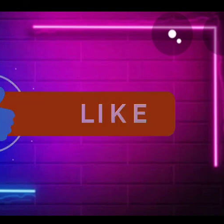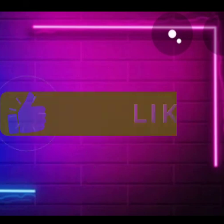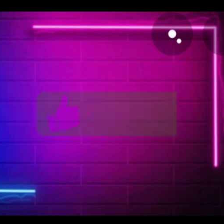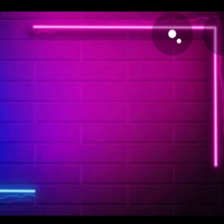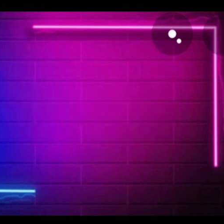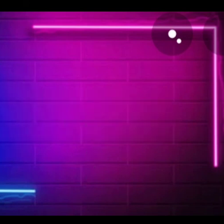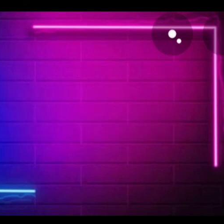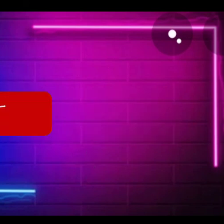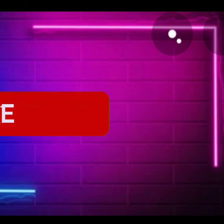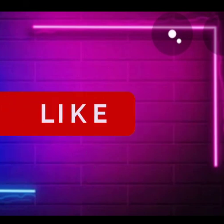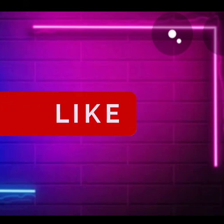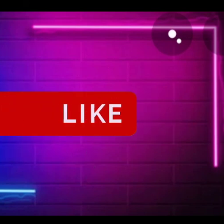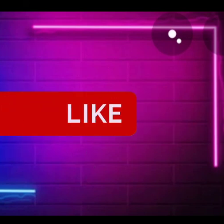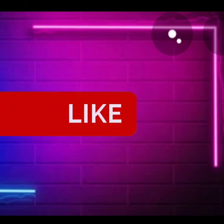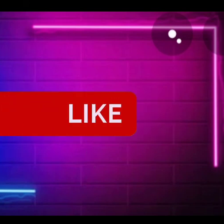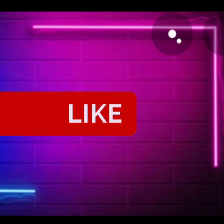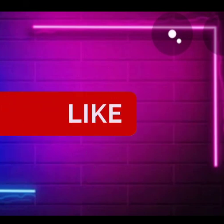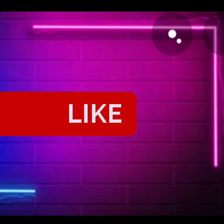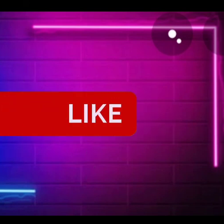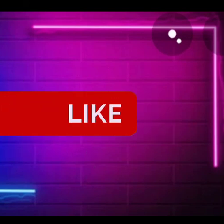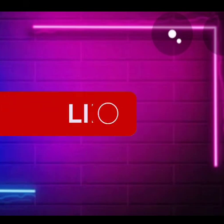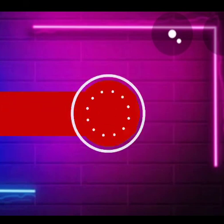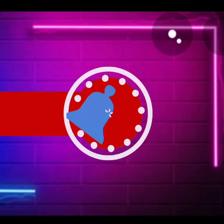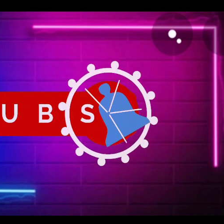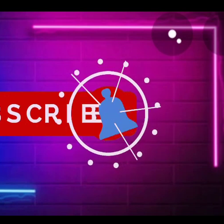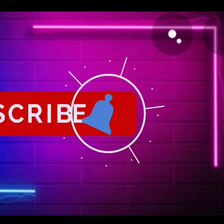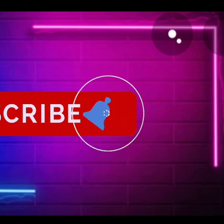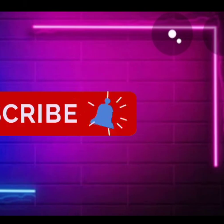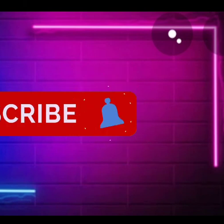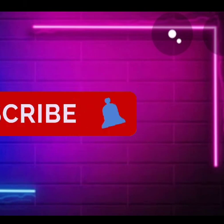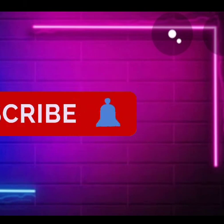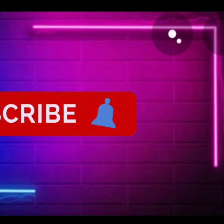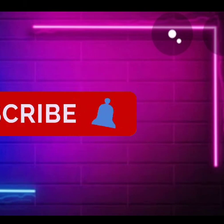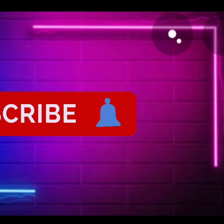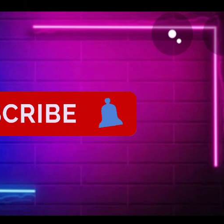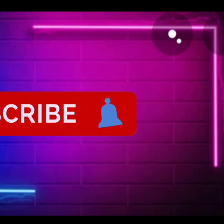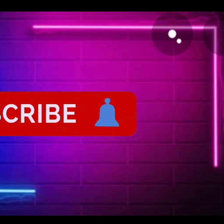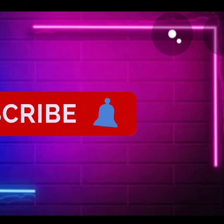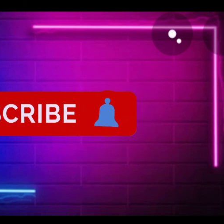clicking the subscribe button, because it means a lot to us. To the next video. See you.